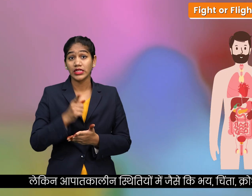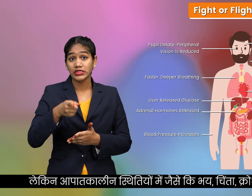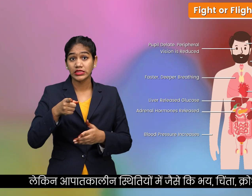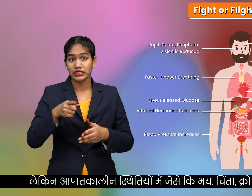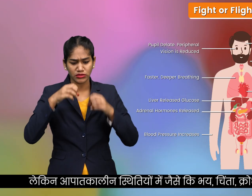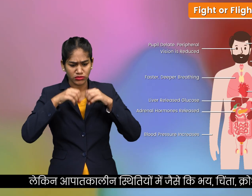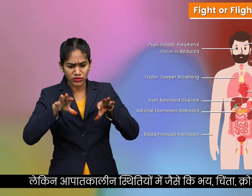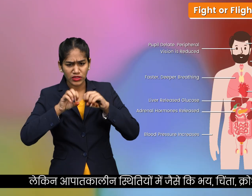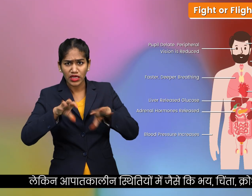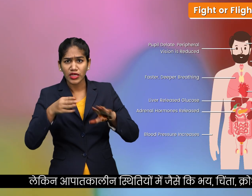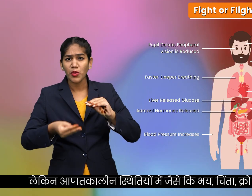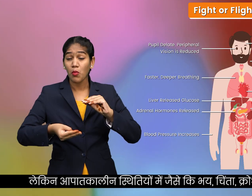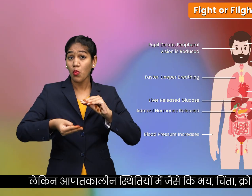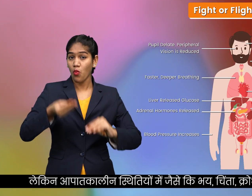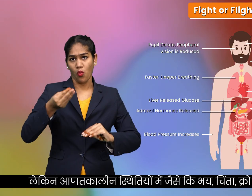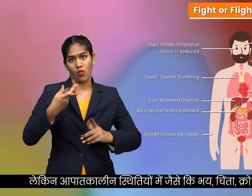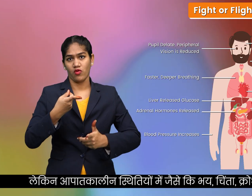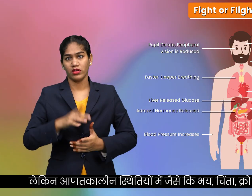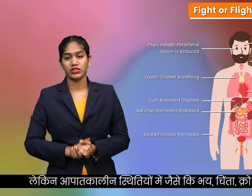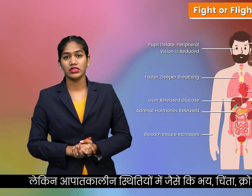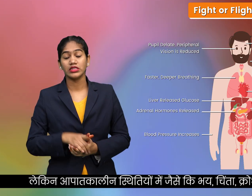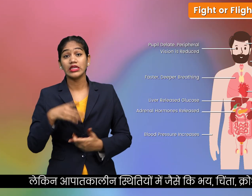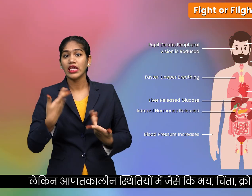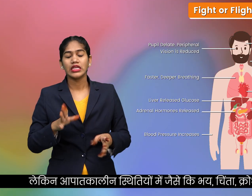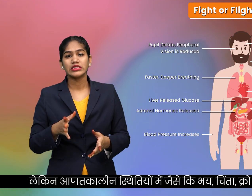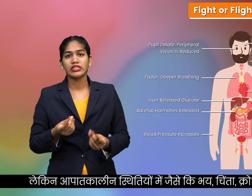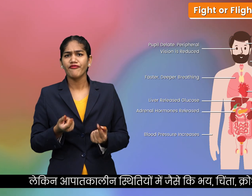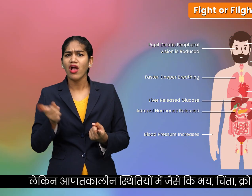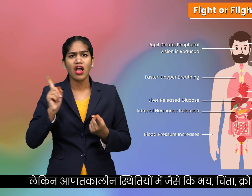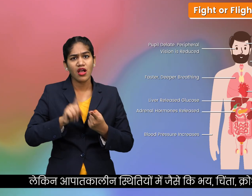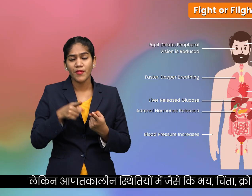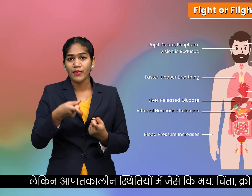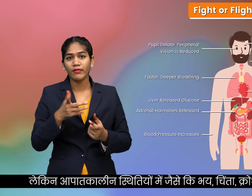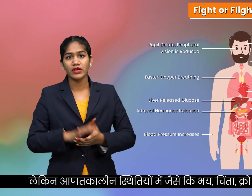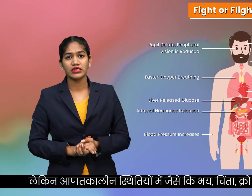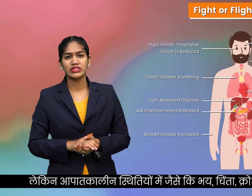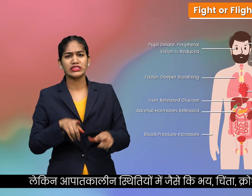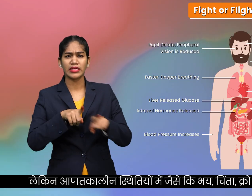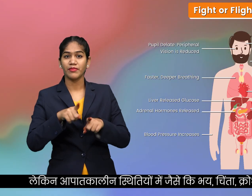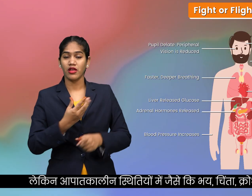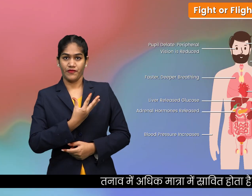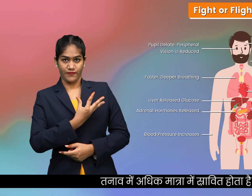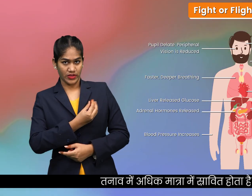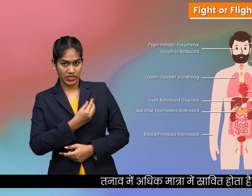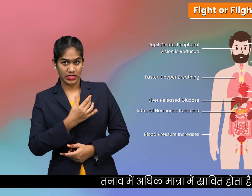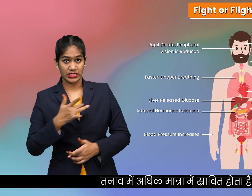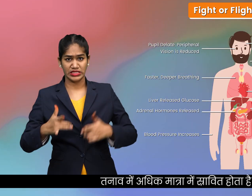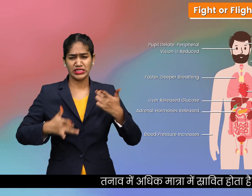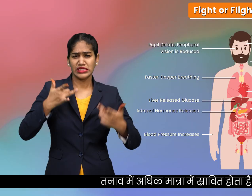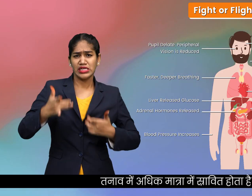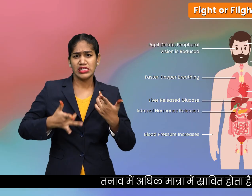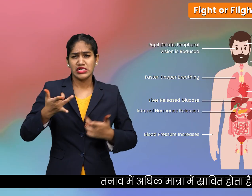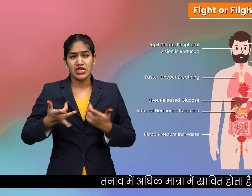लेकिन आपातकालीन स्थितियों में जैसे कि भय, चिंता, क्रोध और भावात्मक तनाव